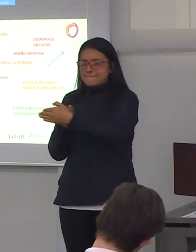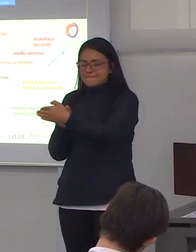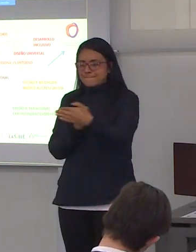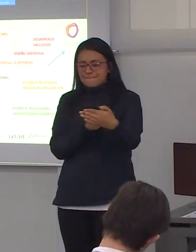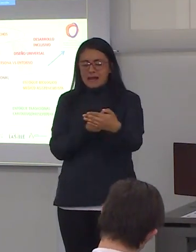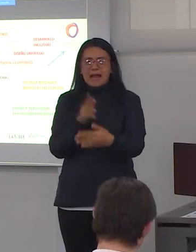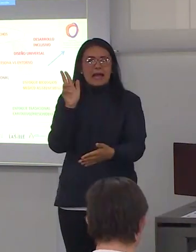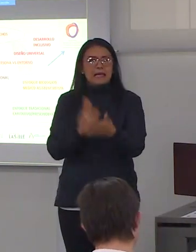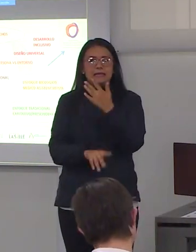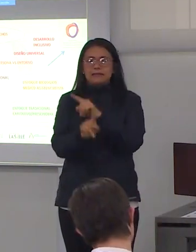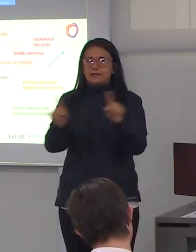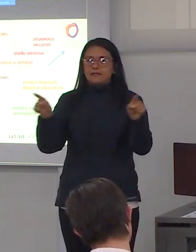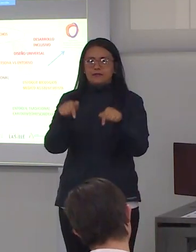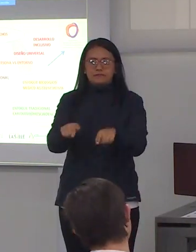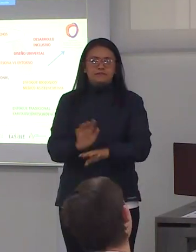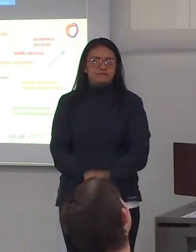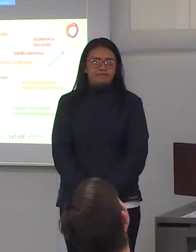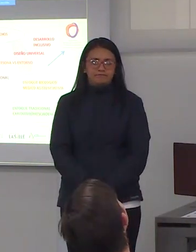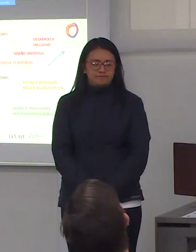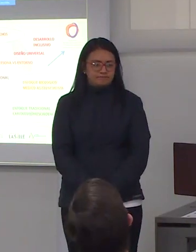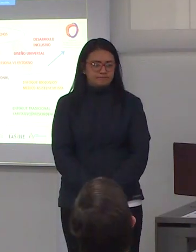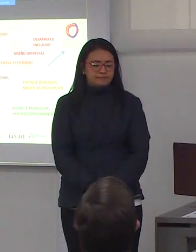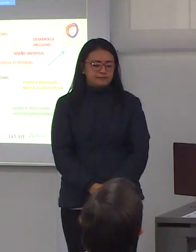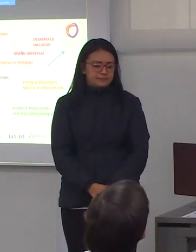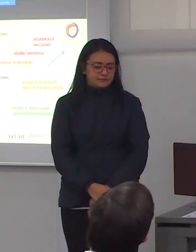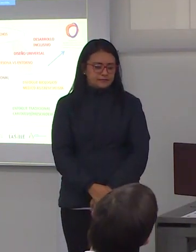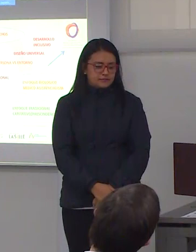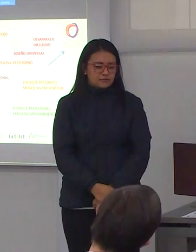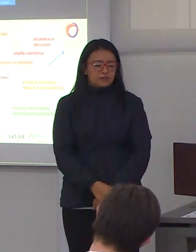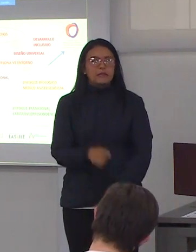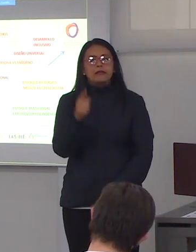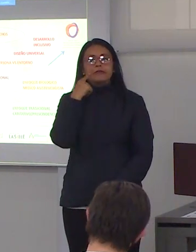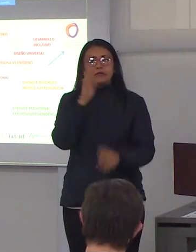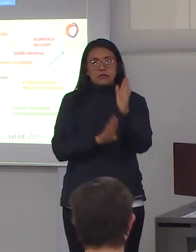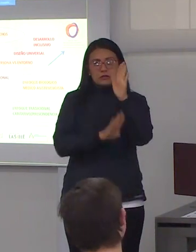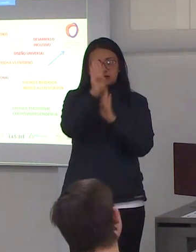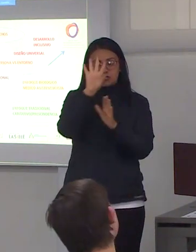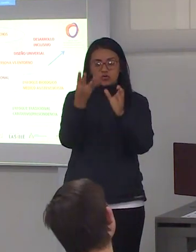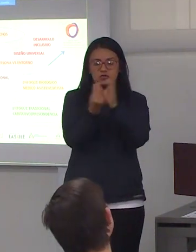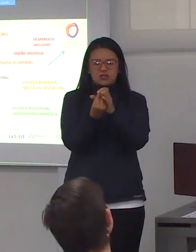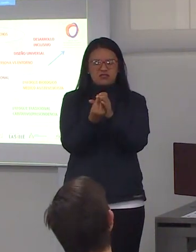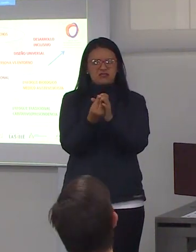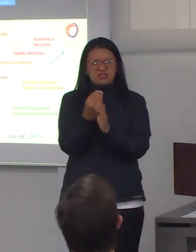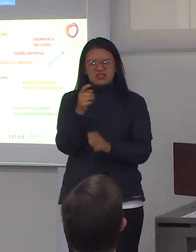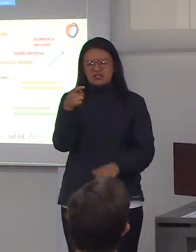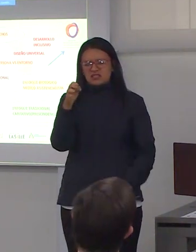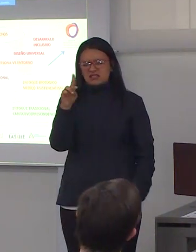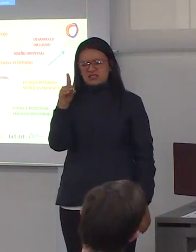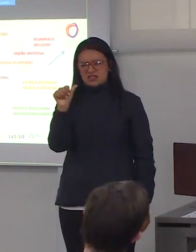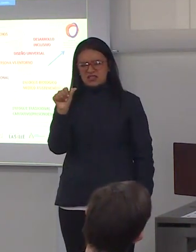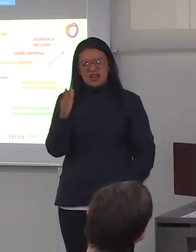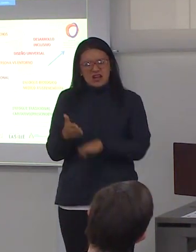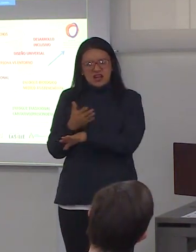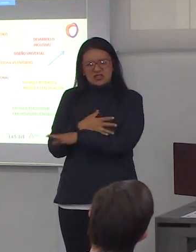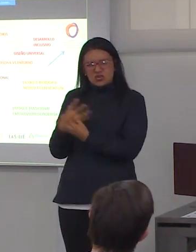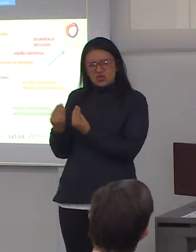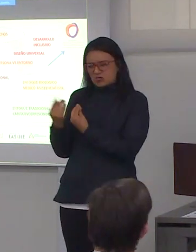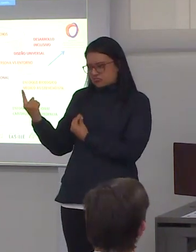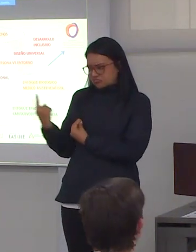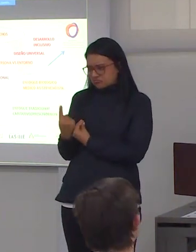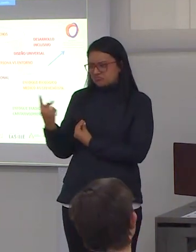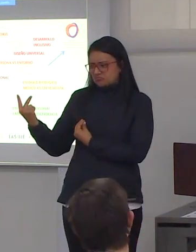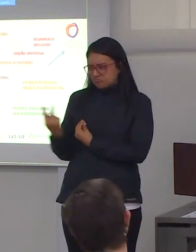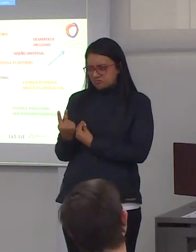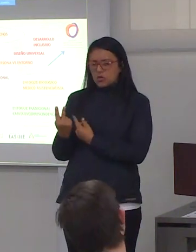se marca la diferencia muy bien entonces hablamos de desarrollo inclusivo que creo que Gilda y compañía nos dio un muy